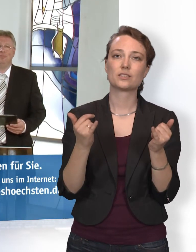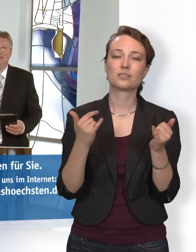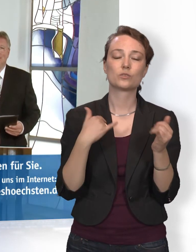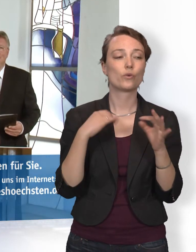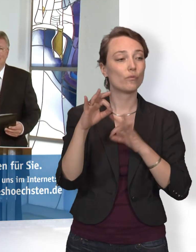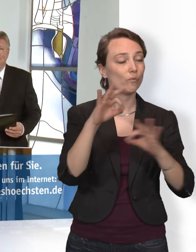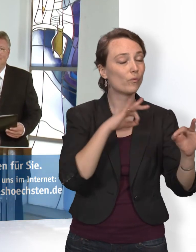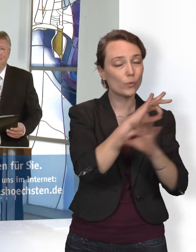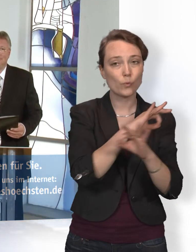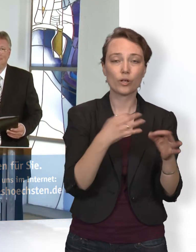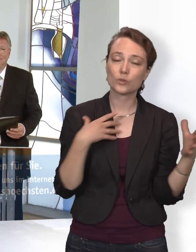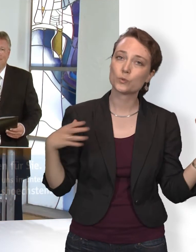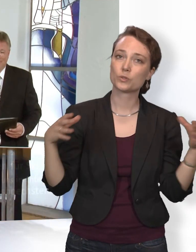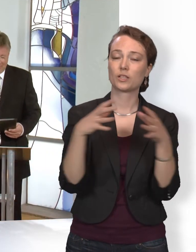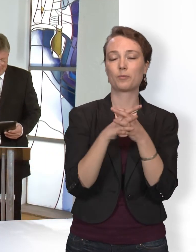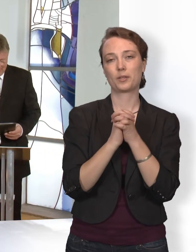und miteinander beten.